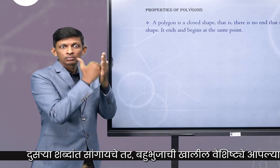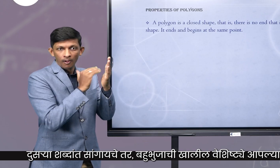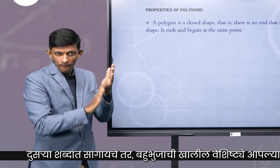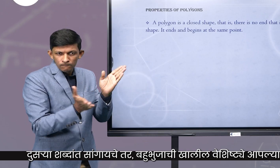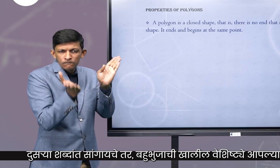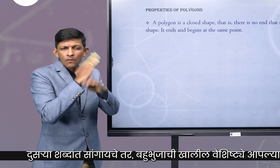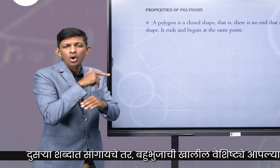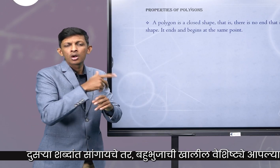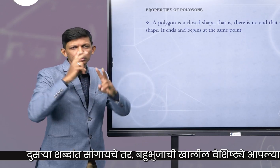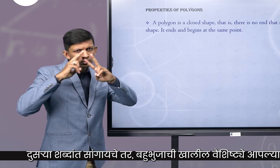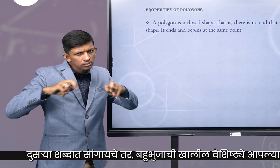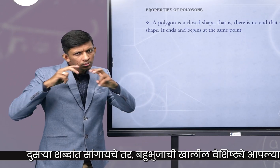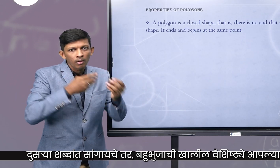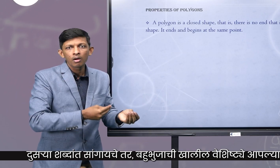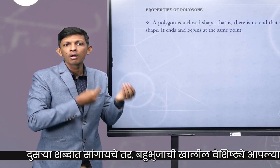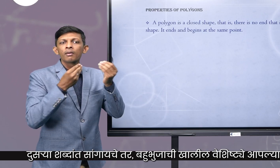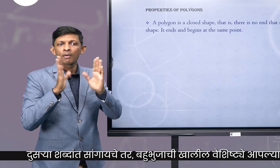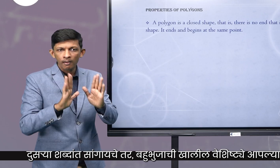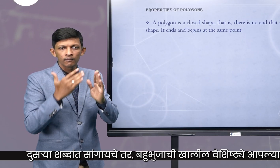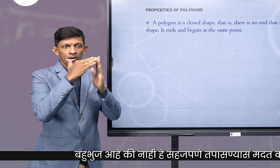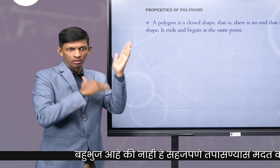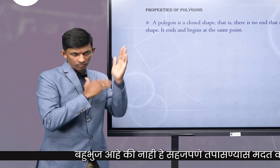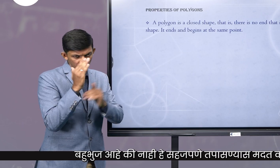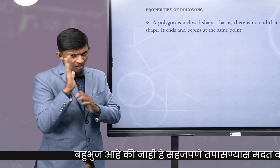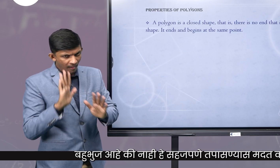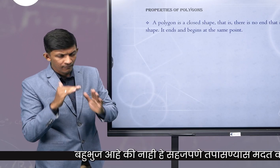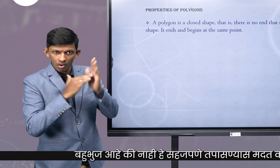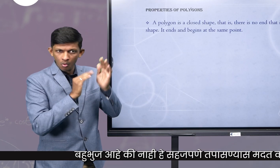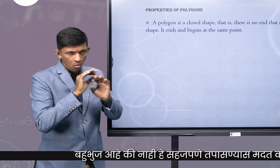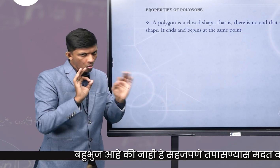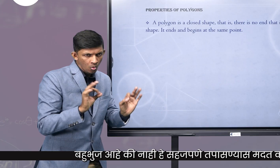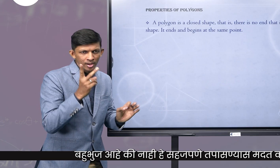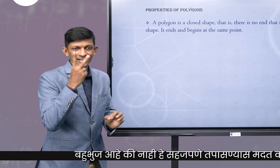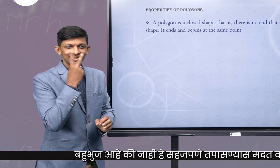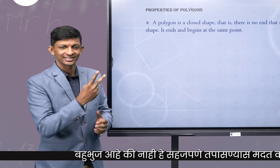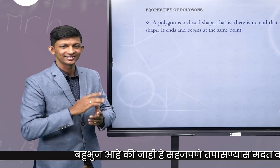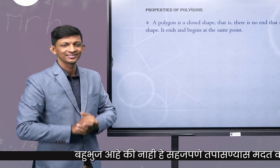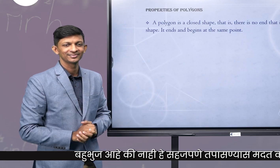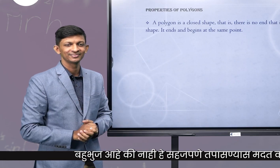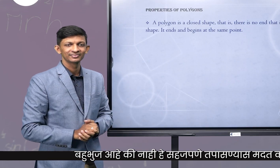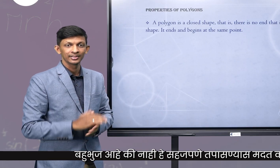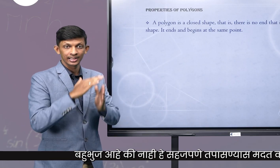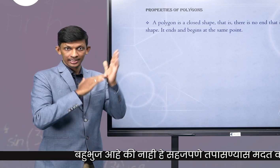बहुभुजाची खालील वैशिष्ट्ये आपल्याला दिलेला आकार बहुभुज आहे की नाही हे सहजपणे तपासण्यात मदत